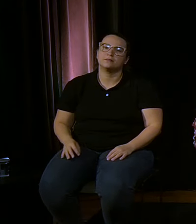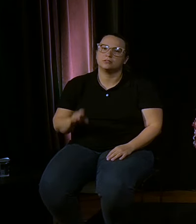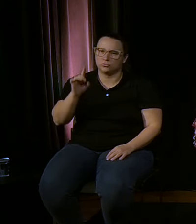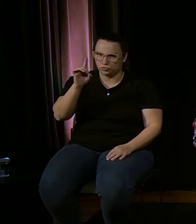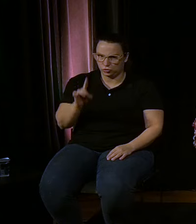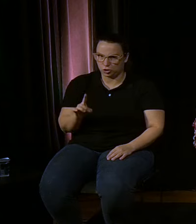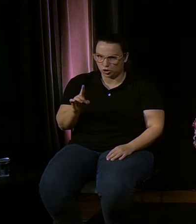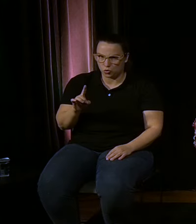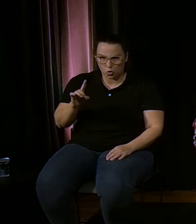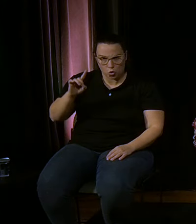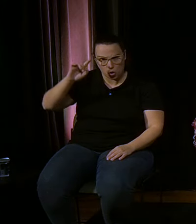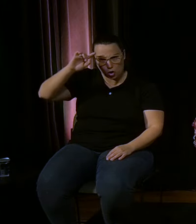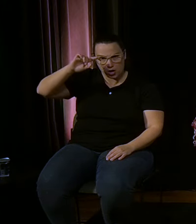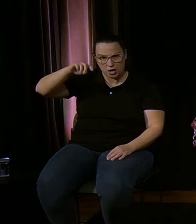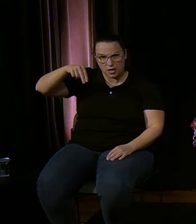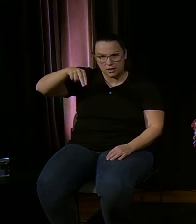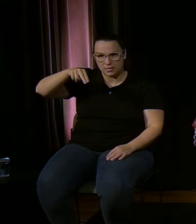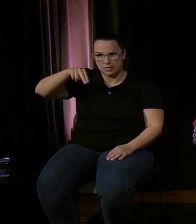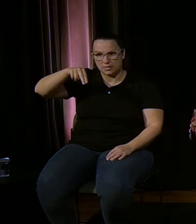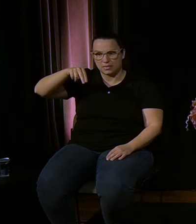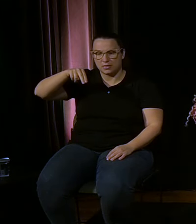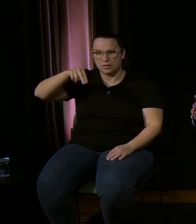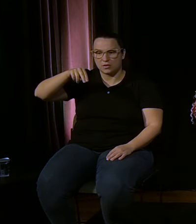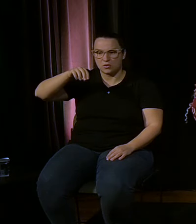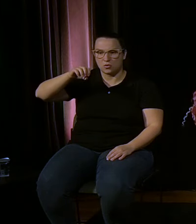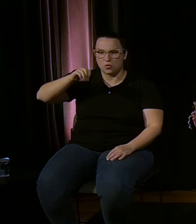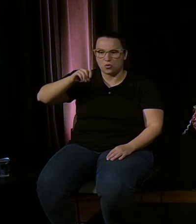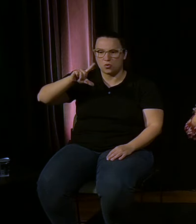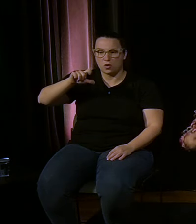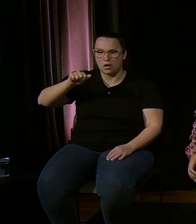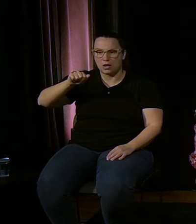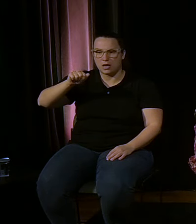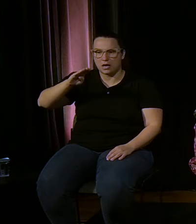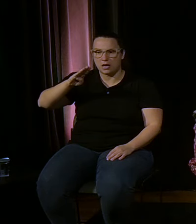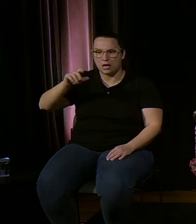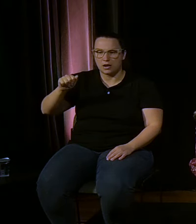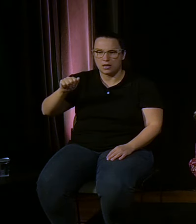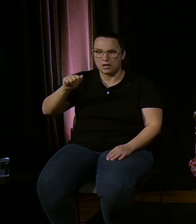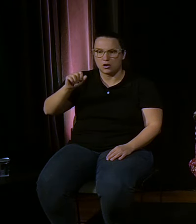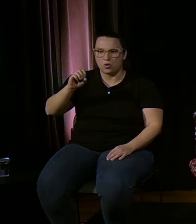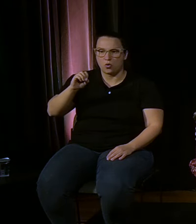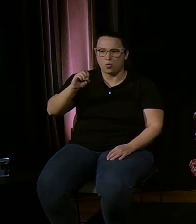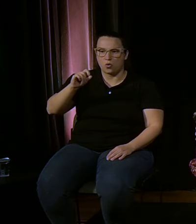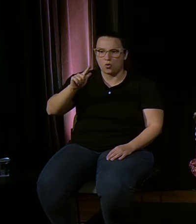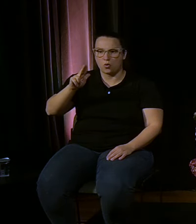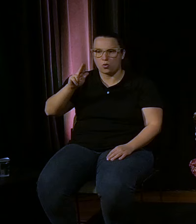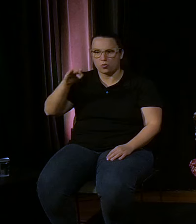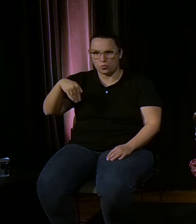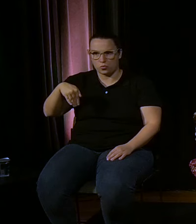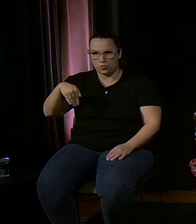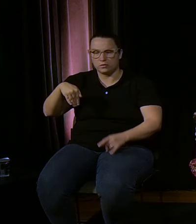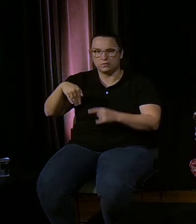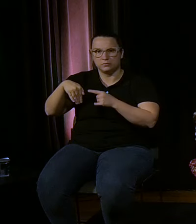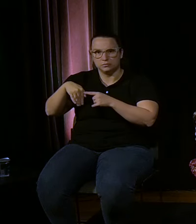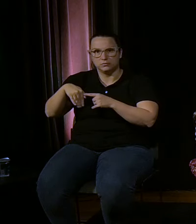nigeriano, Olabalogun, que ele vem ao Brasil... rapidamente, trazendo a história, é